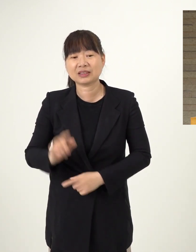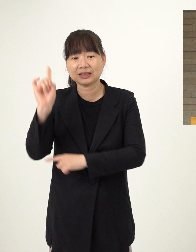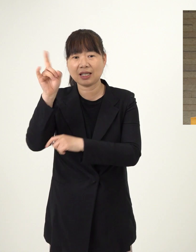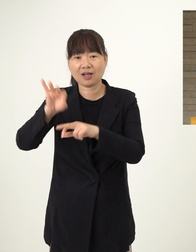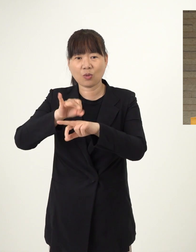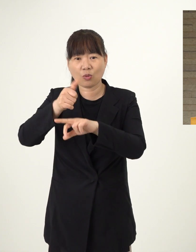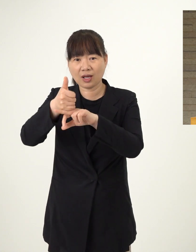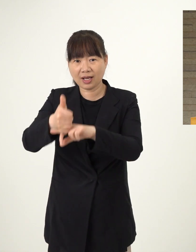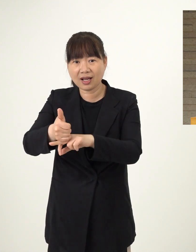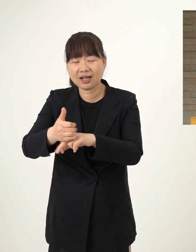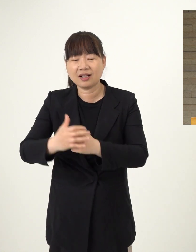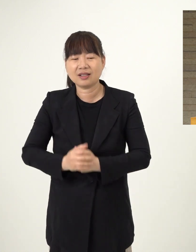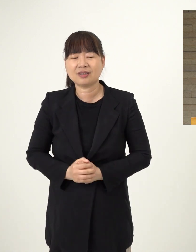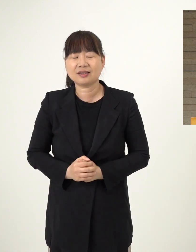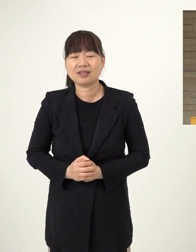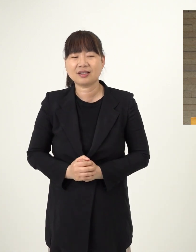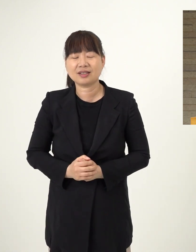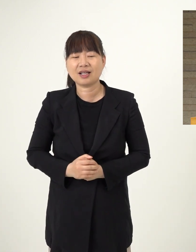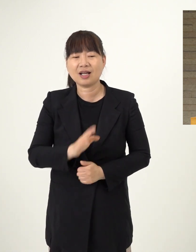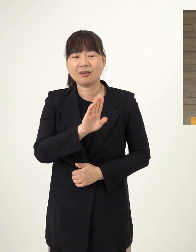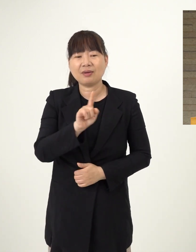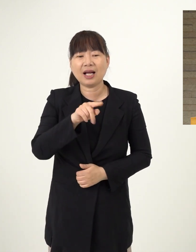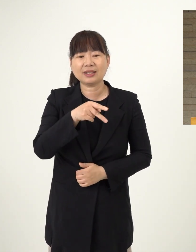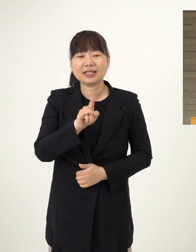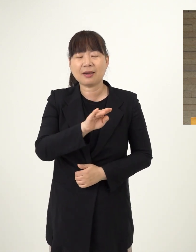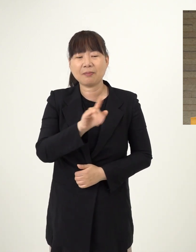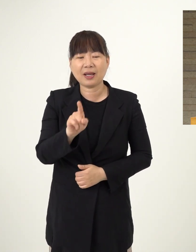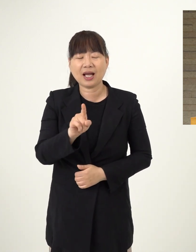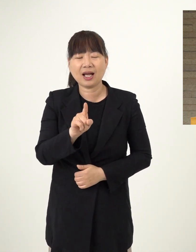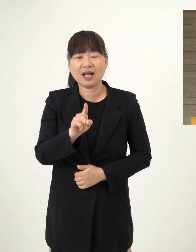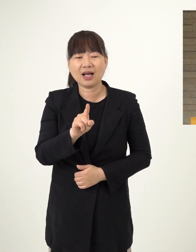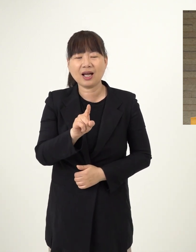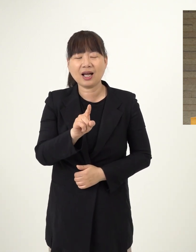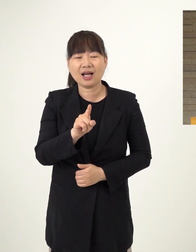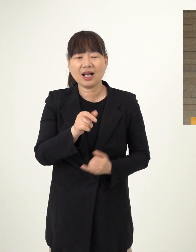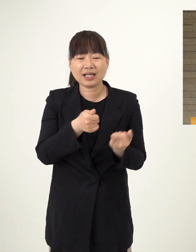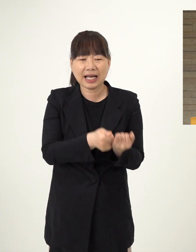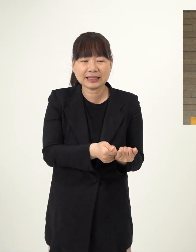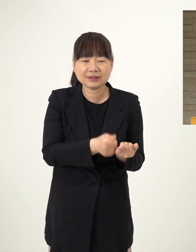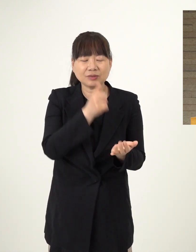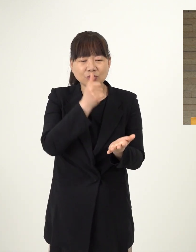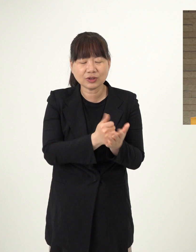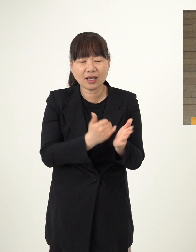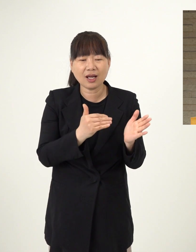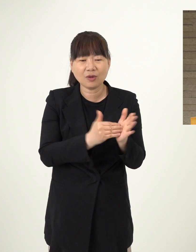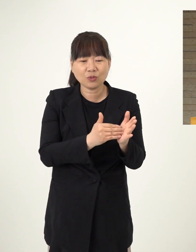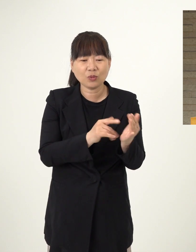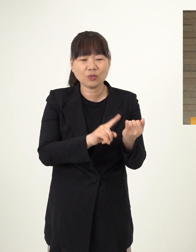다윗이 밧세바의 죄를 저지르고 난 다음에 우리아까지 죽이고 나니까 원인 제거가